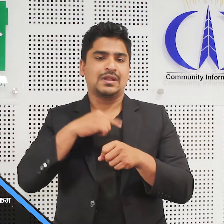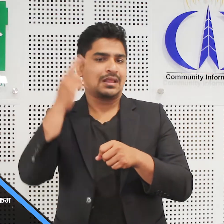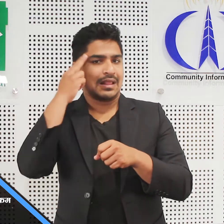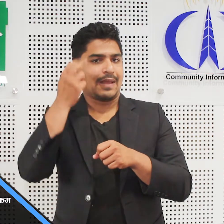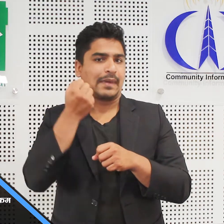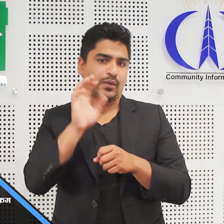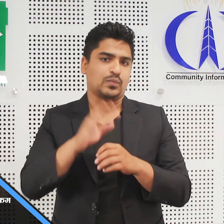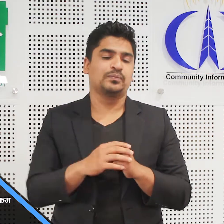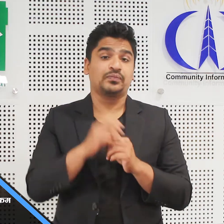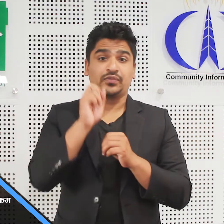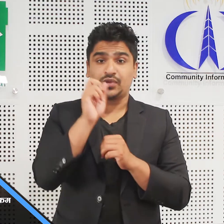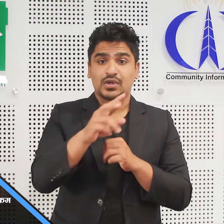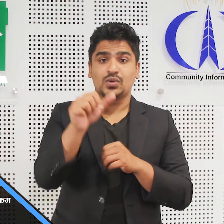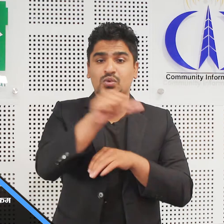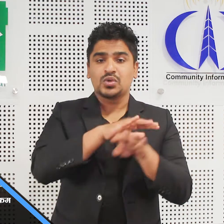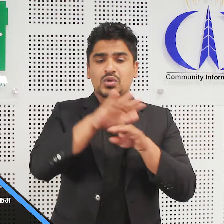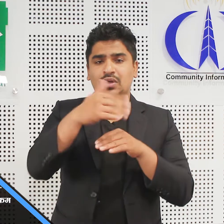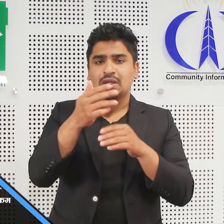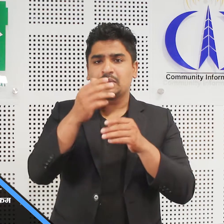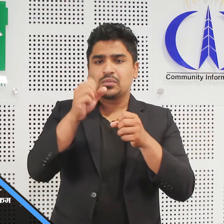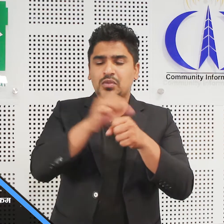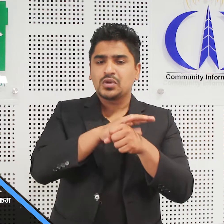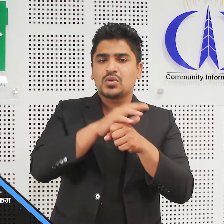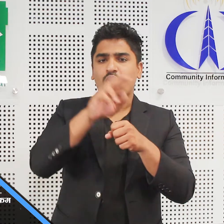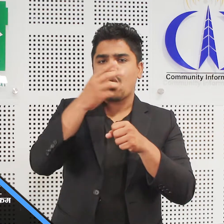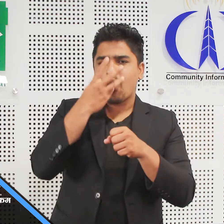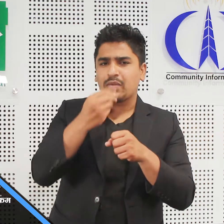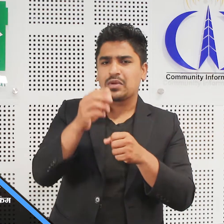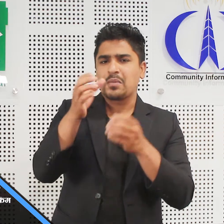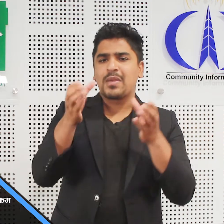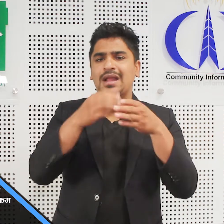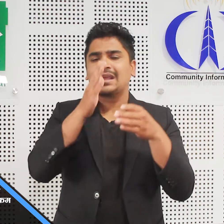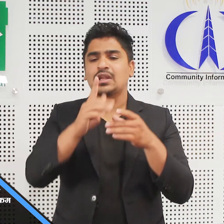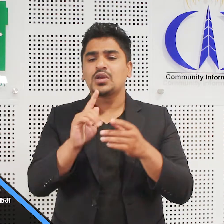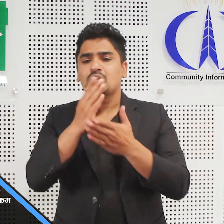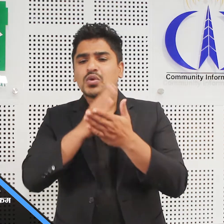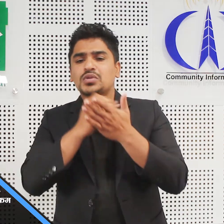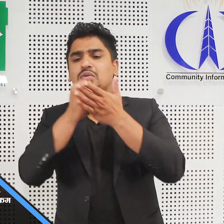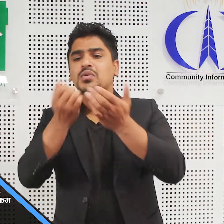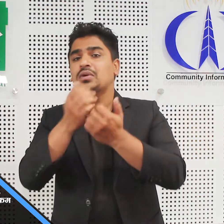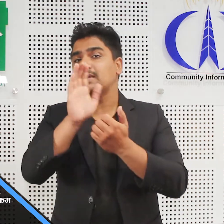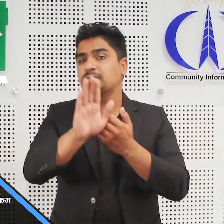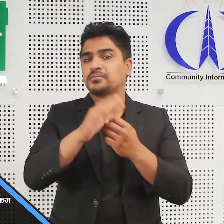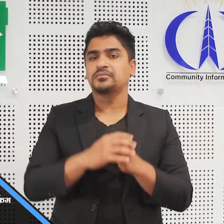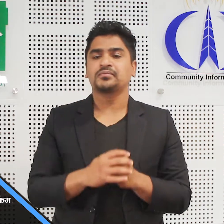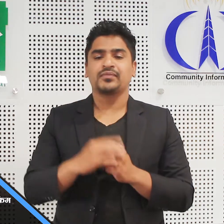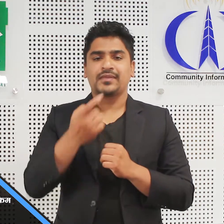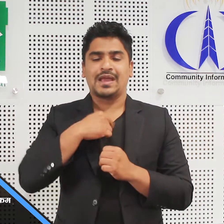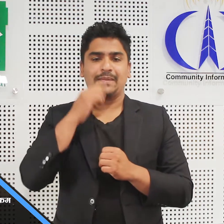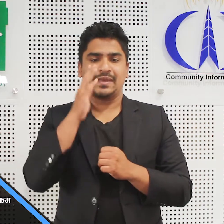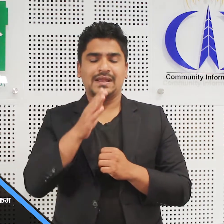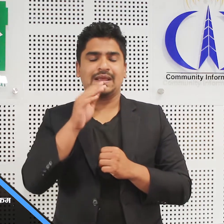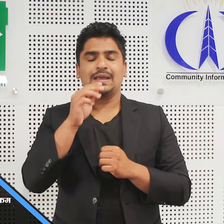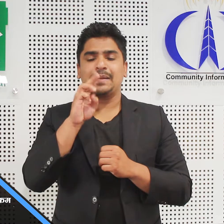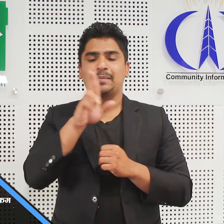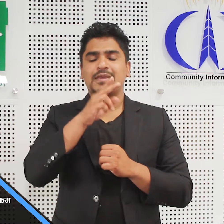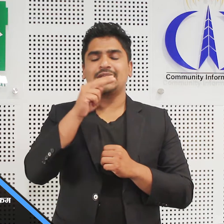पायौं, तर उनीहरूलाई परेको अप्ठ्यारोमा पालिकाले भने कसरी सहयोग गरेको छ, हामीले मिथिला नगरपालिकाका